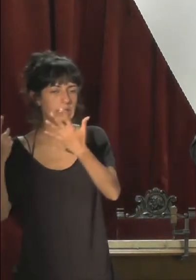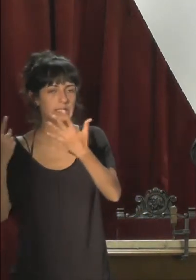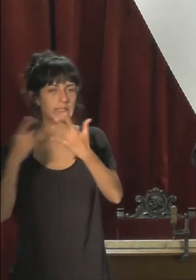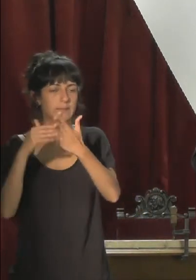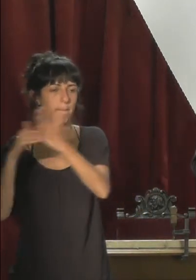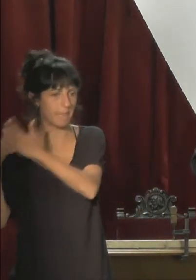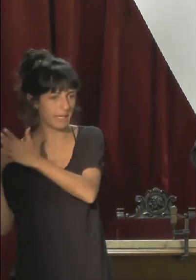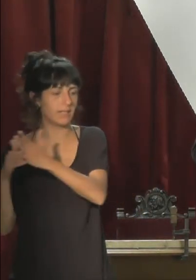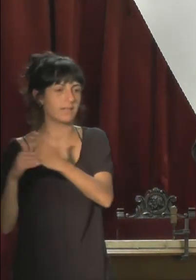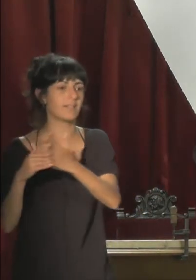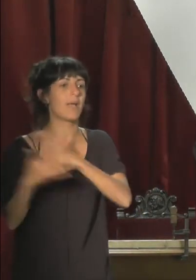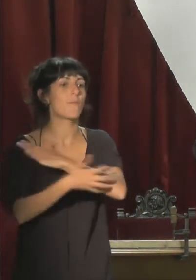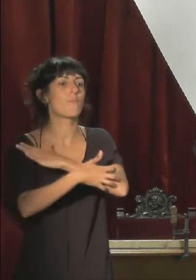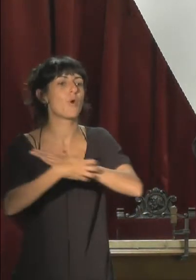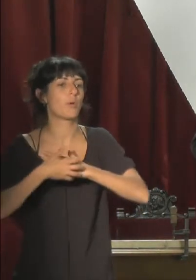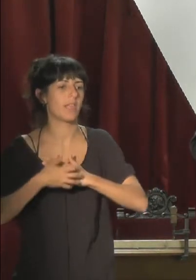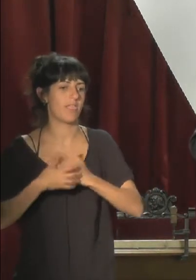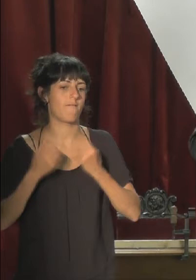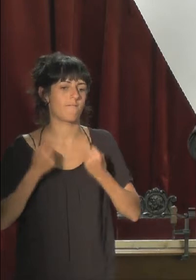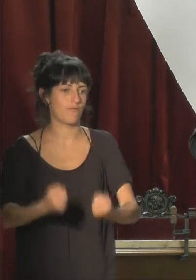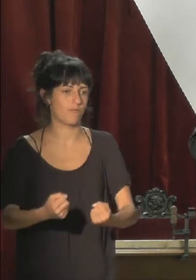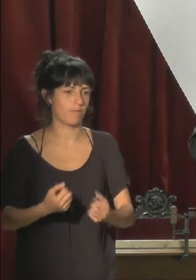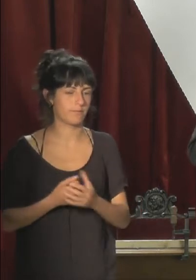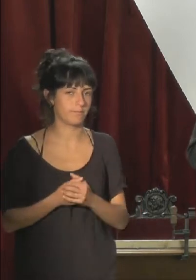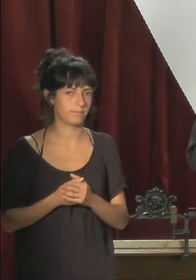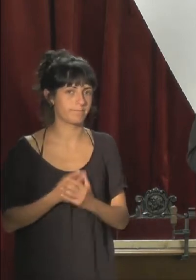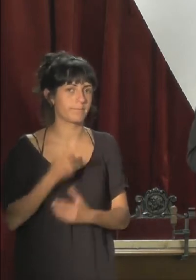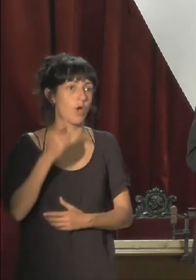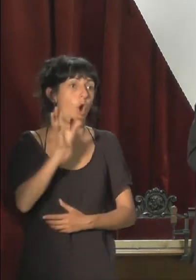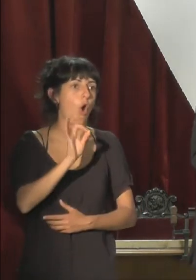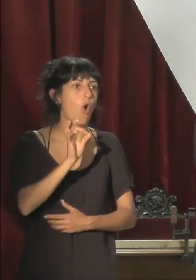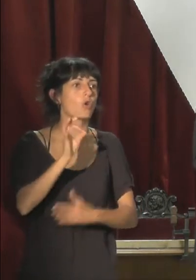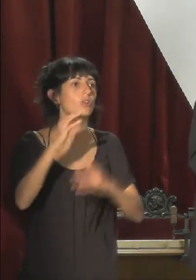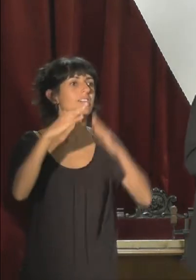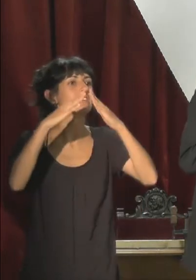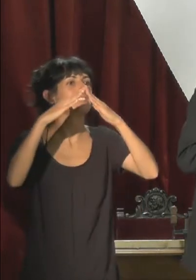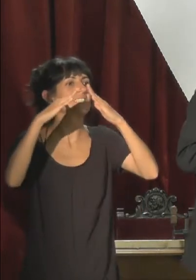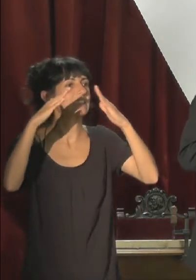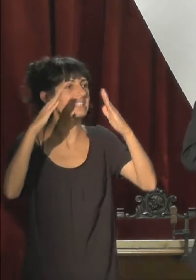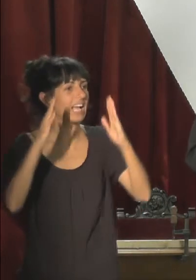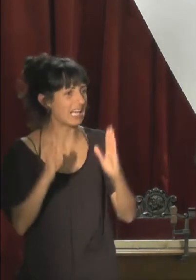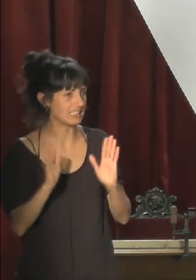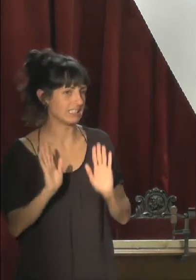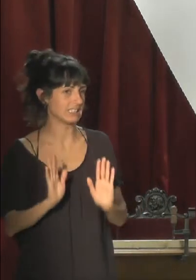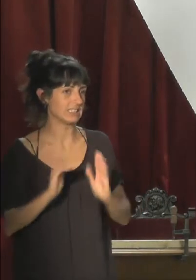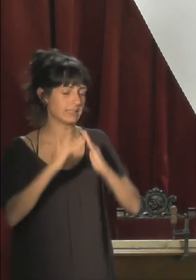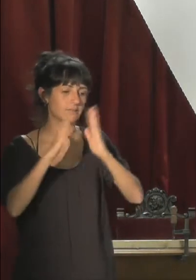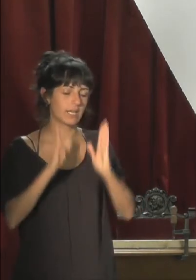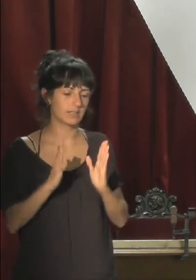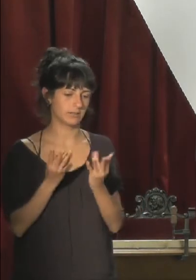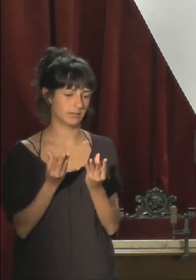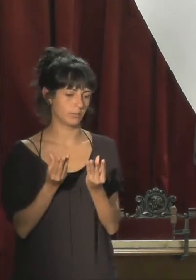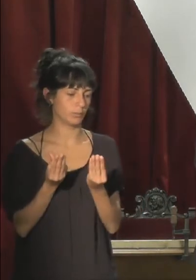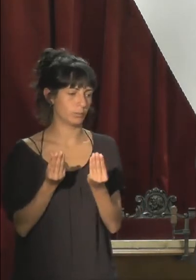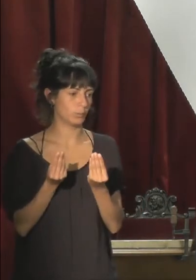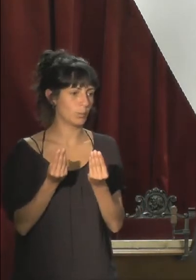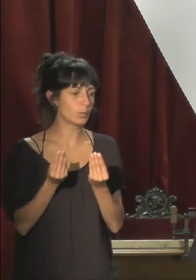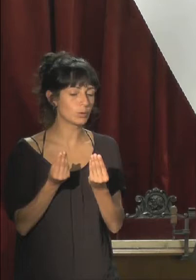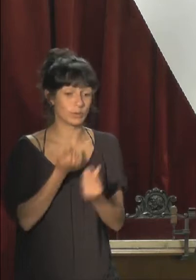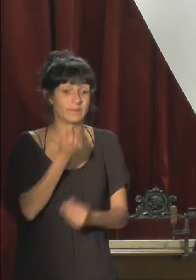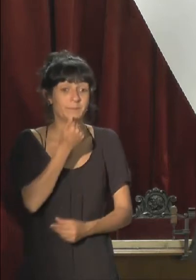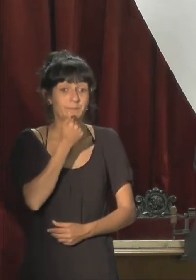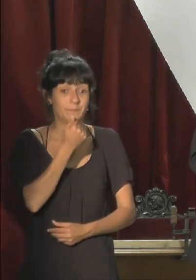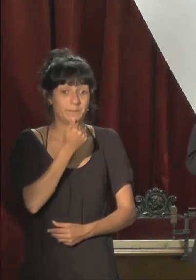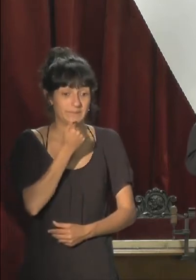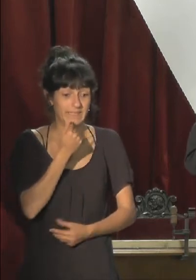E máis de 4.000 fogares sofren o que os especialistas denominan carencia